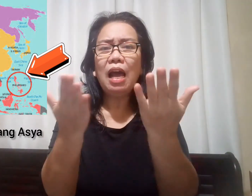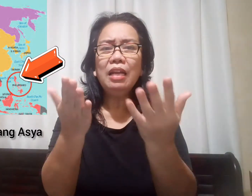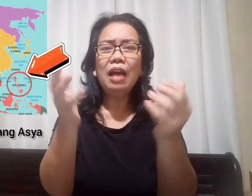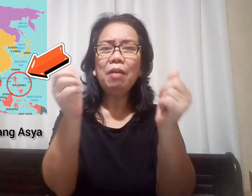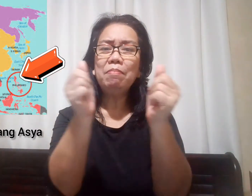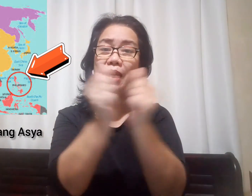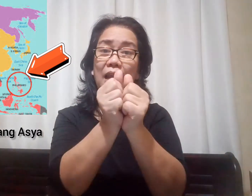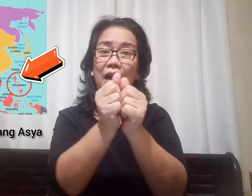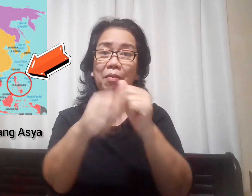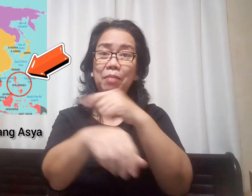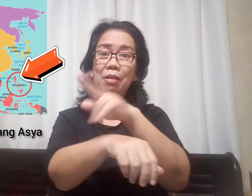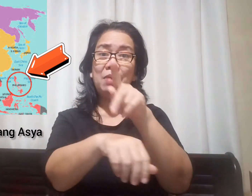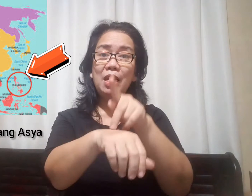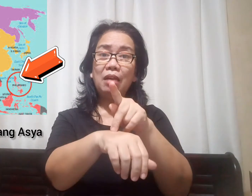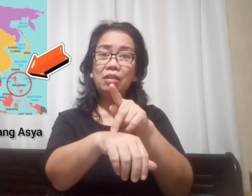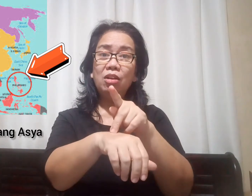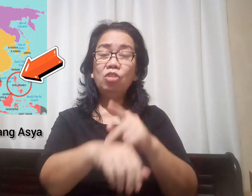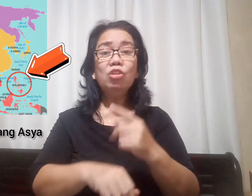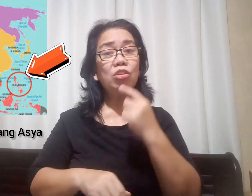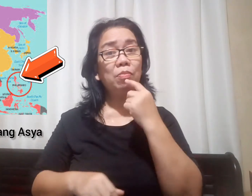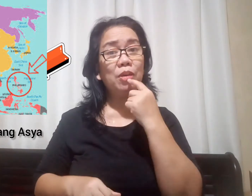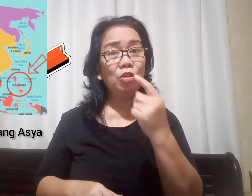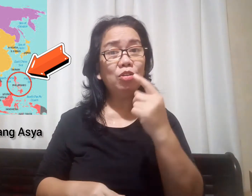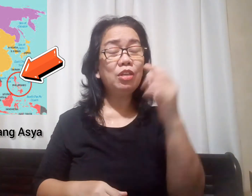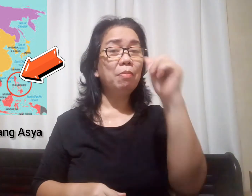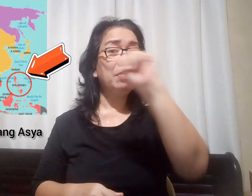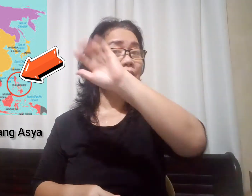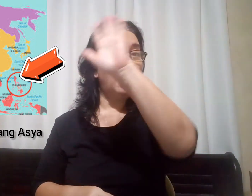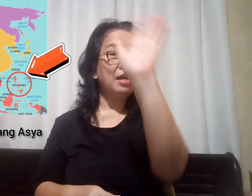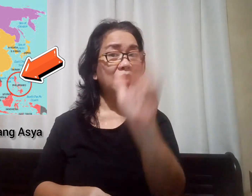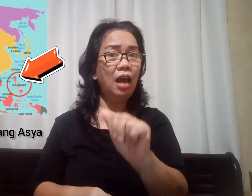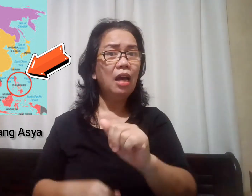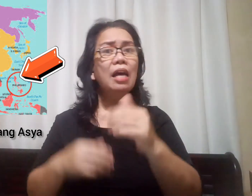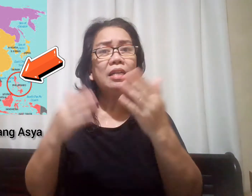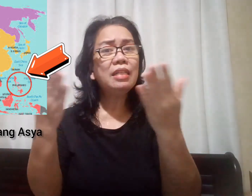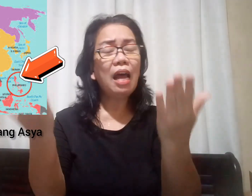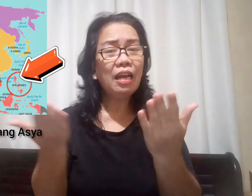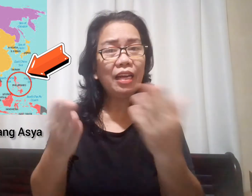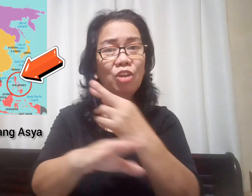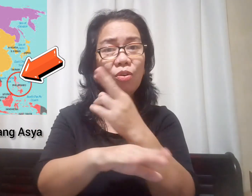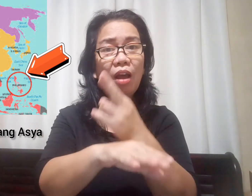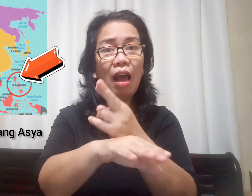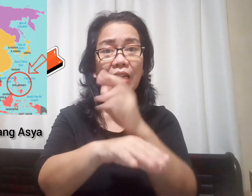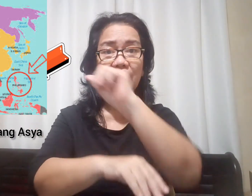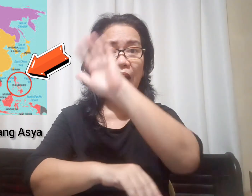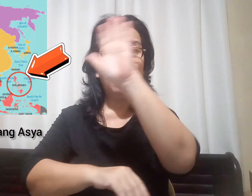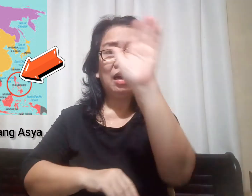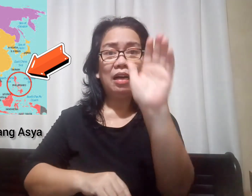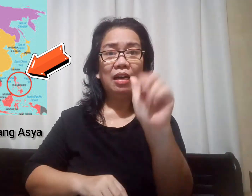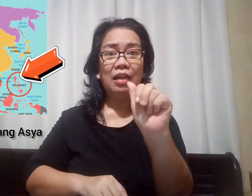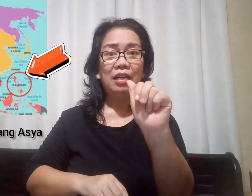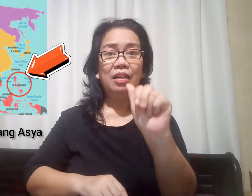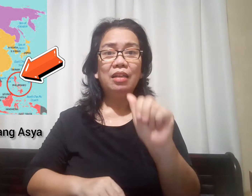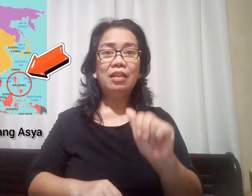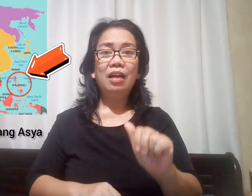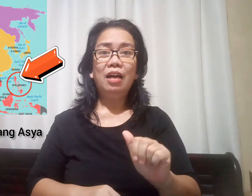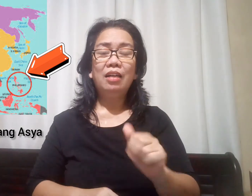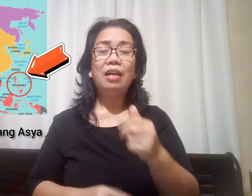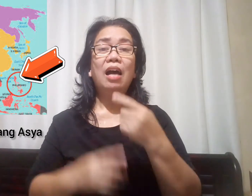saan nakabilang ang Pilipinas? So, sabihin niyo, siyempre, sa Asia. Saan ang region ng Asia? Ang